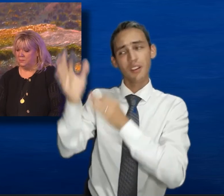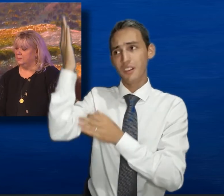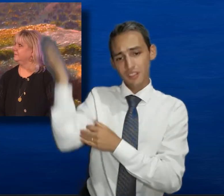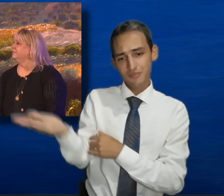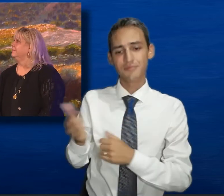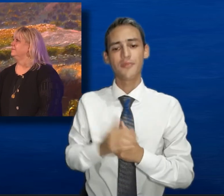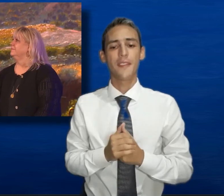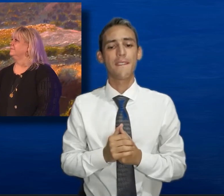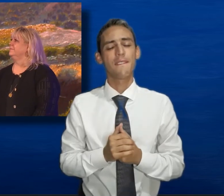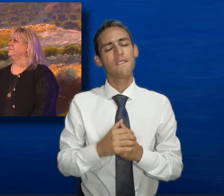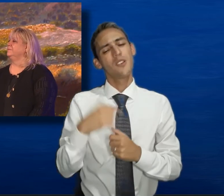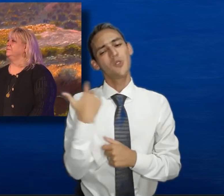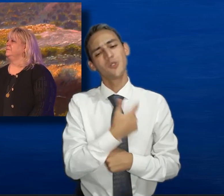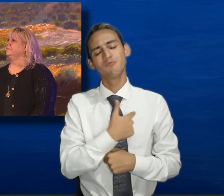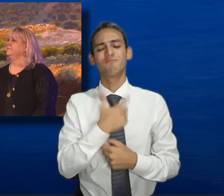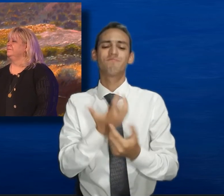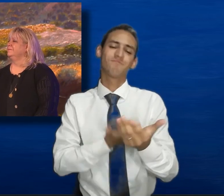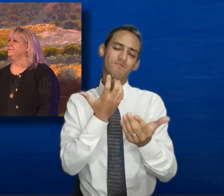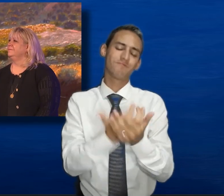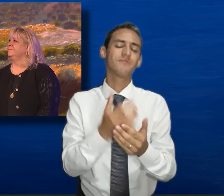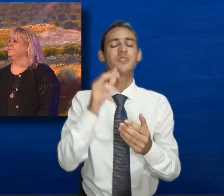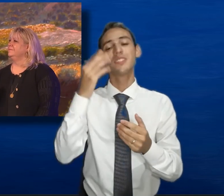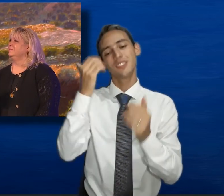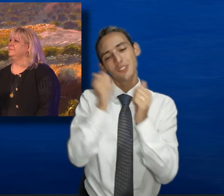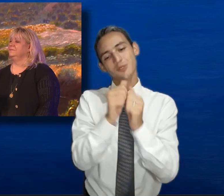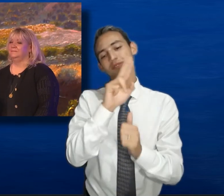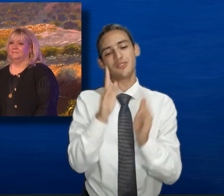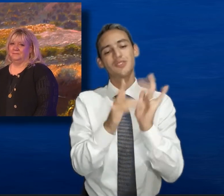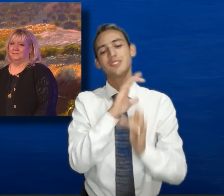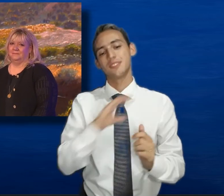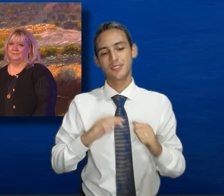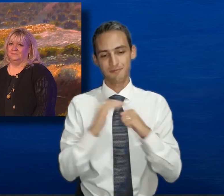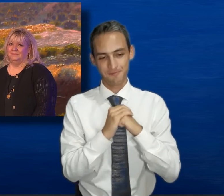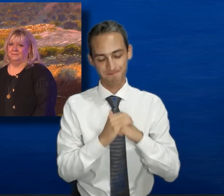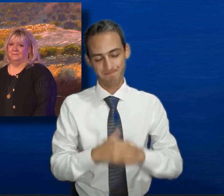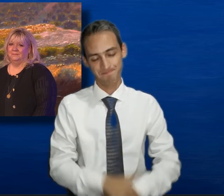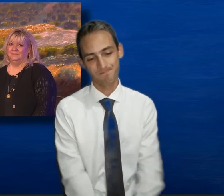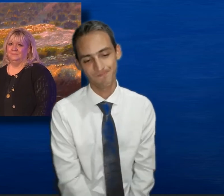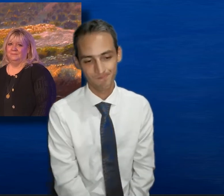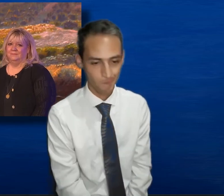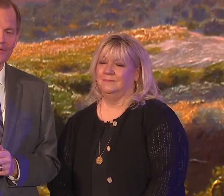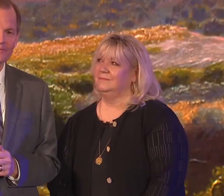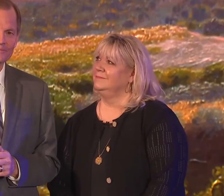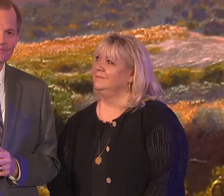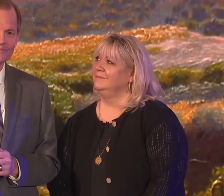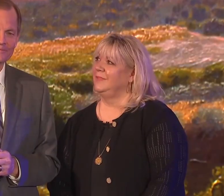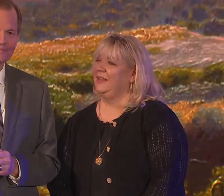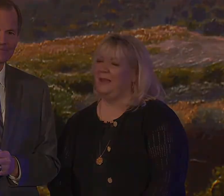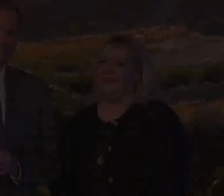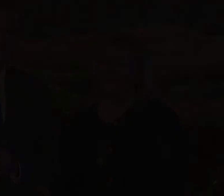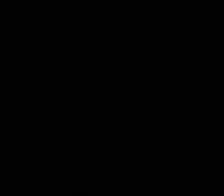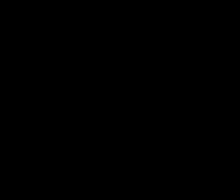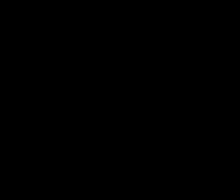nosso Salvador e nosso Redentor. E o faço no seu nome, Jesus Cristo. Amém.